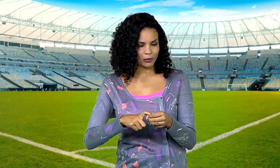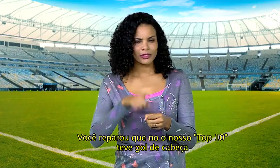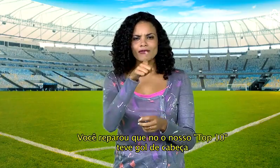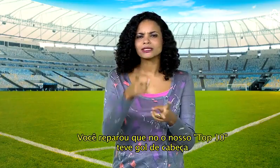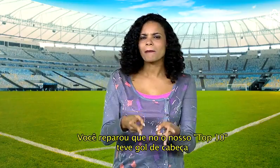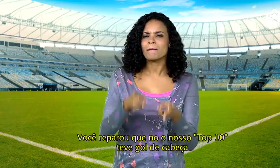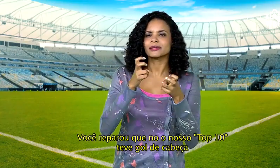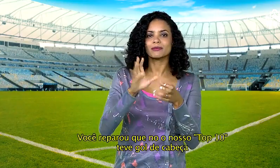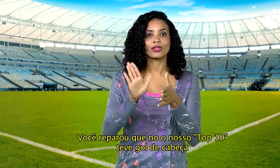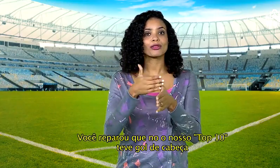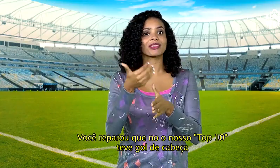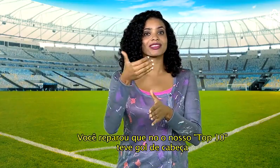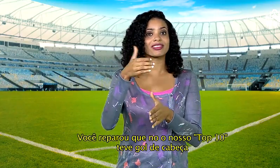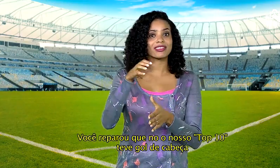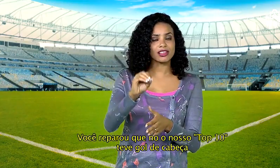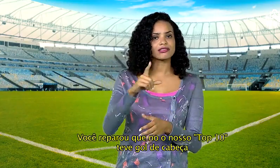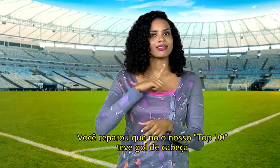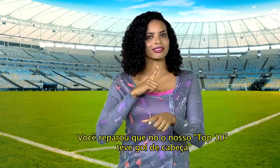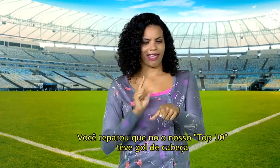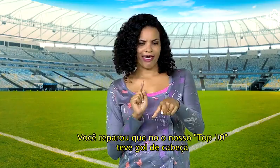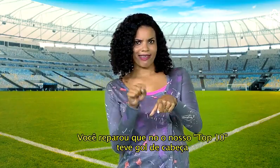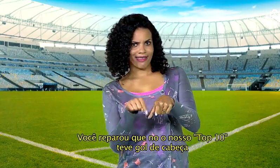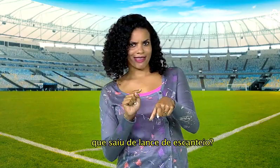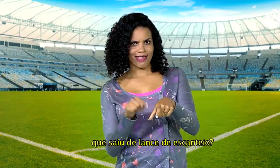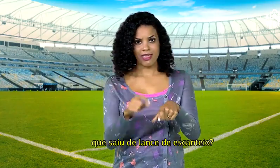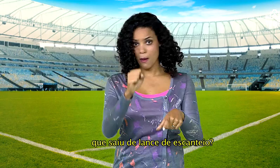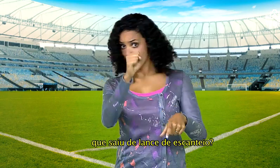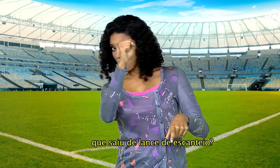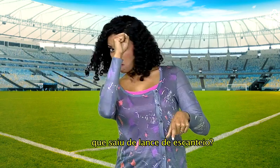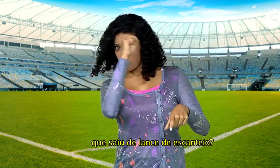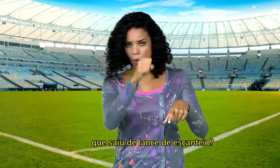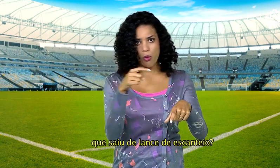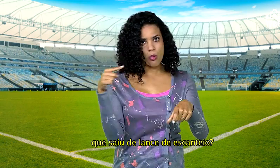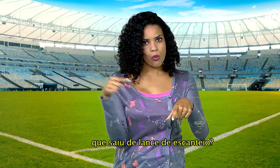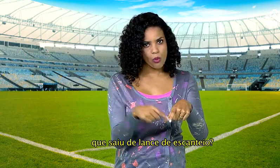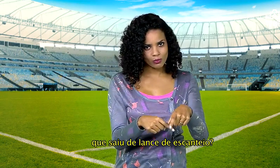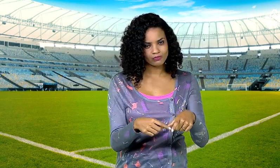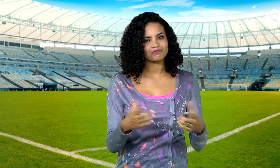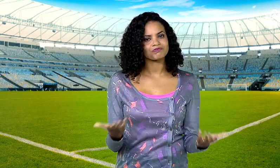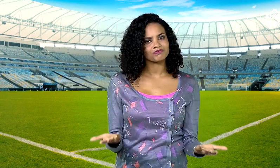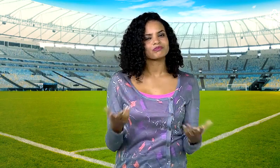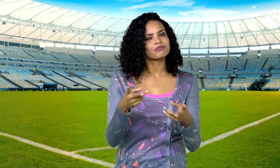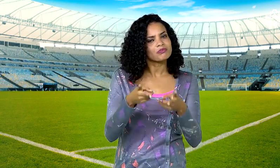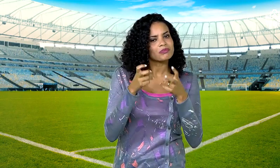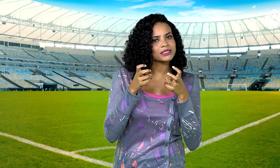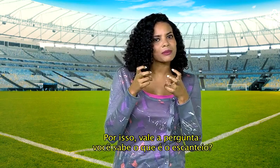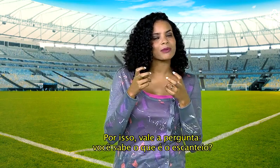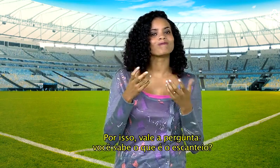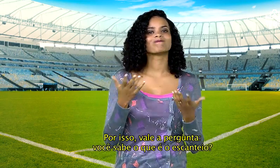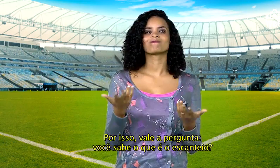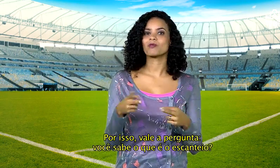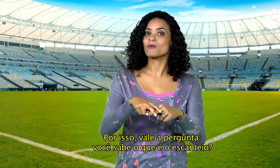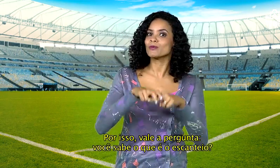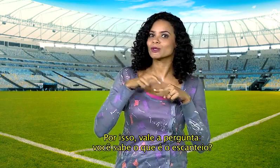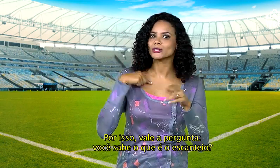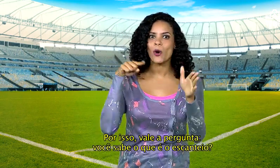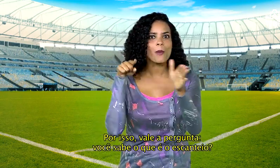Você reparou que o nosso top 10 teve gol de cabeça que saiu de lance de escanteio? Por isso, vale a